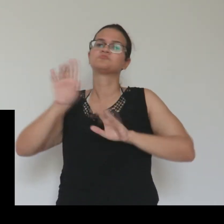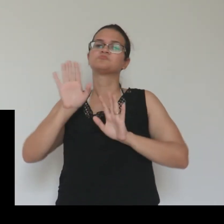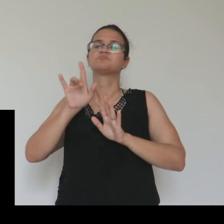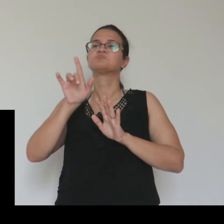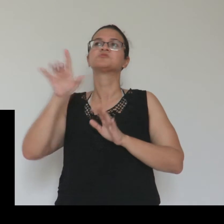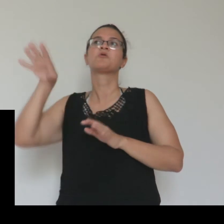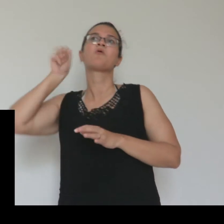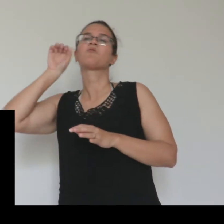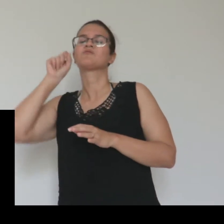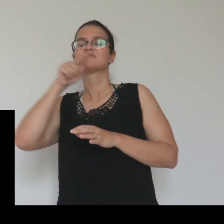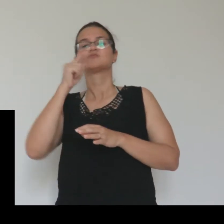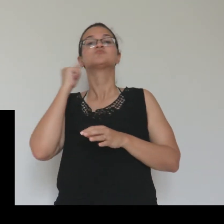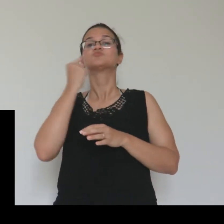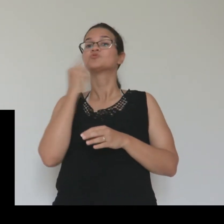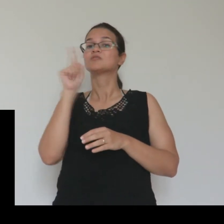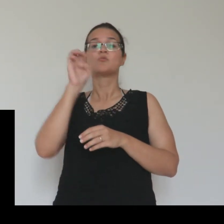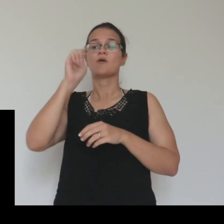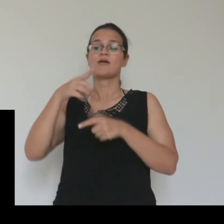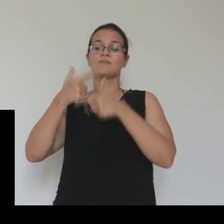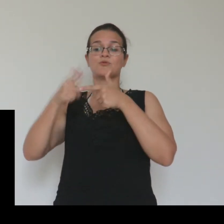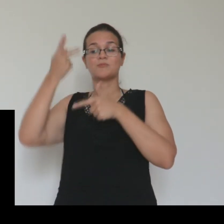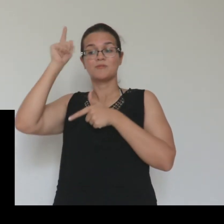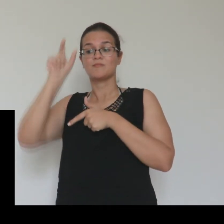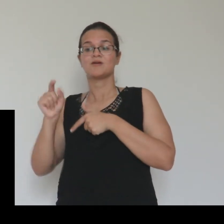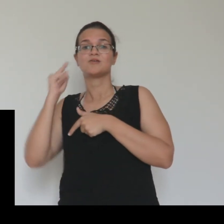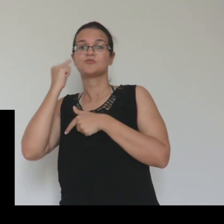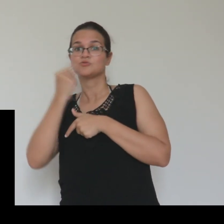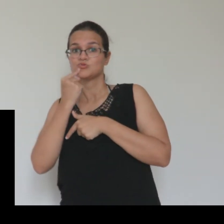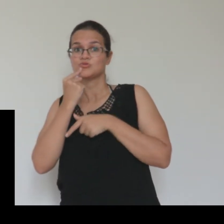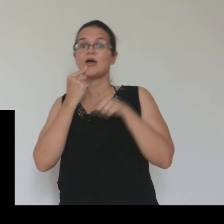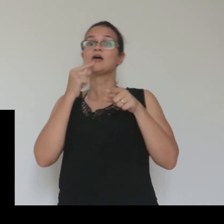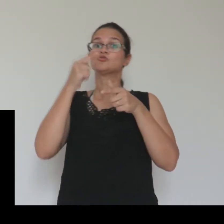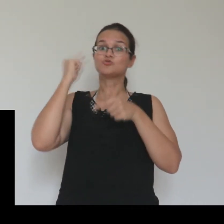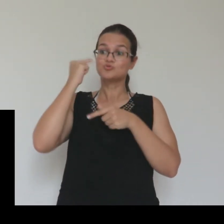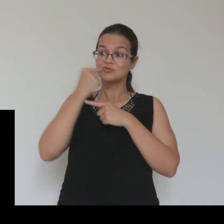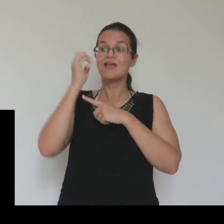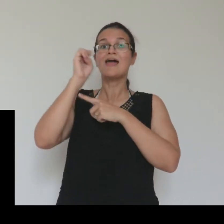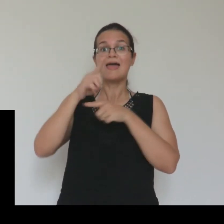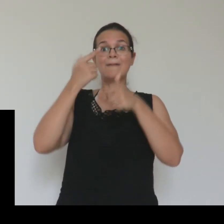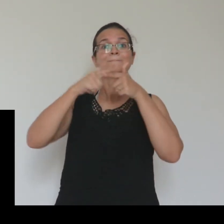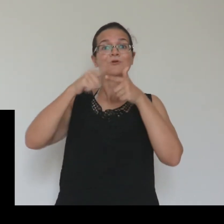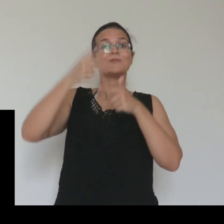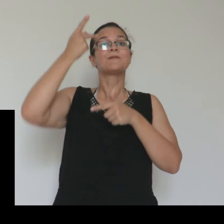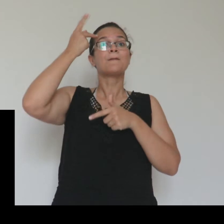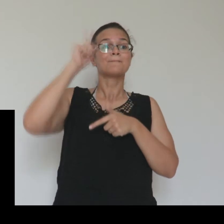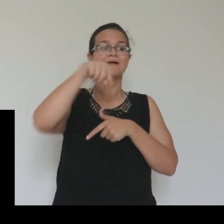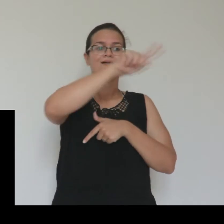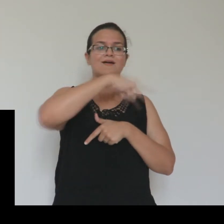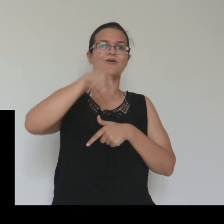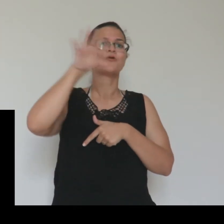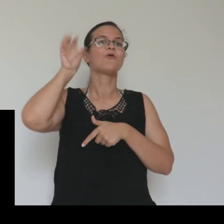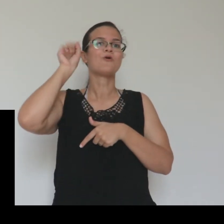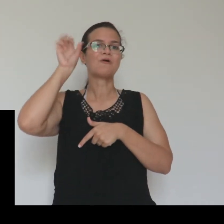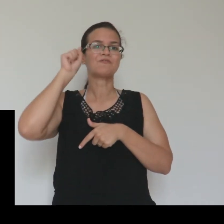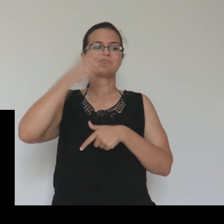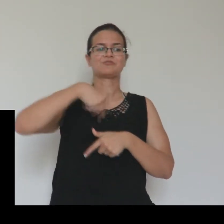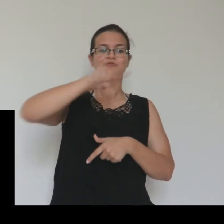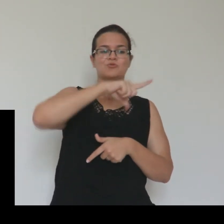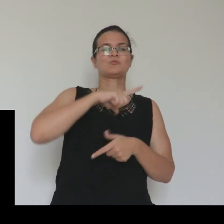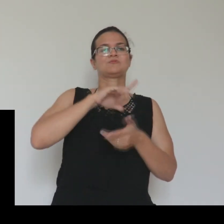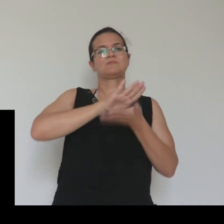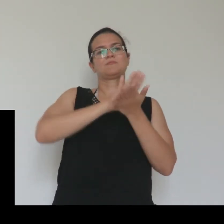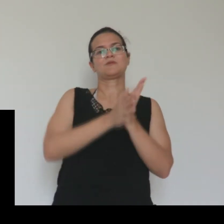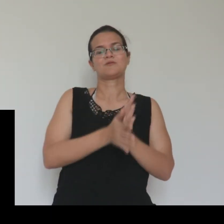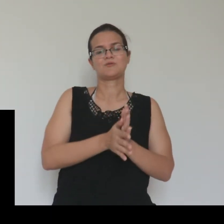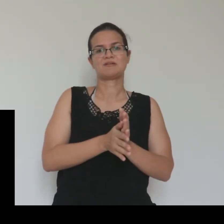preconceituosos. Mas lógico, eu falar assim, eu seria muito hipócrita falar assim para vocês que se eu não tivesse nascido na comunidade surda,